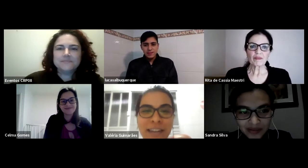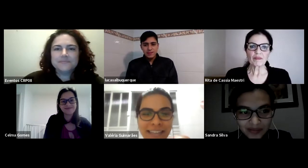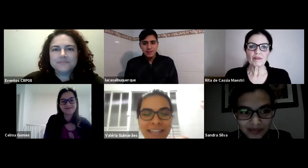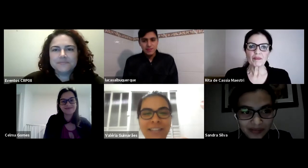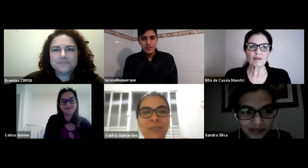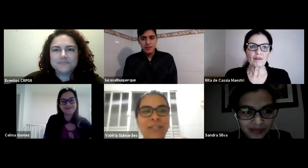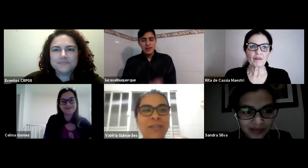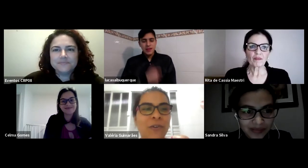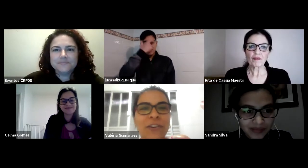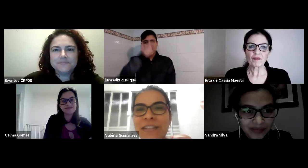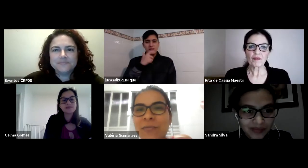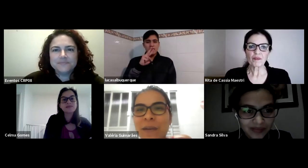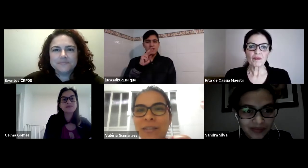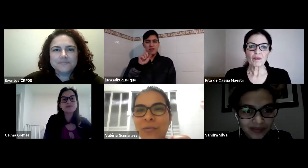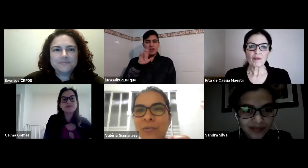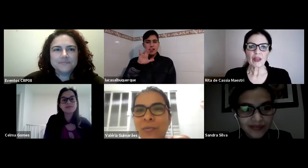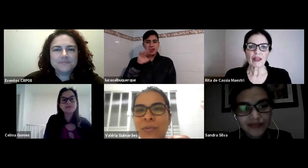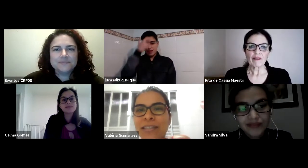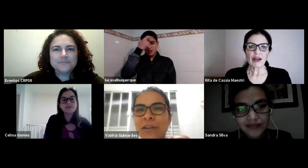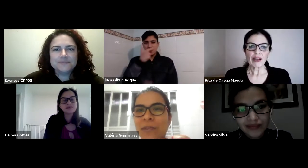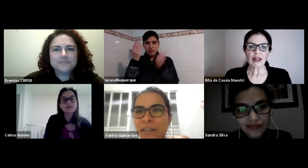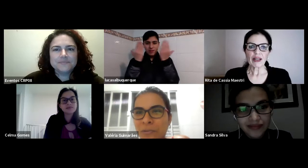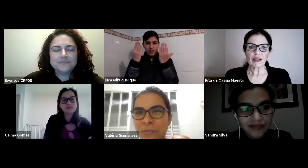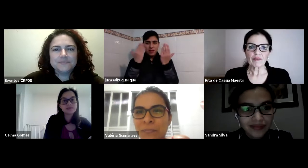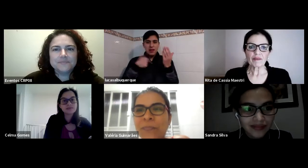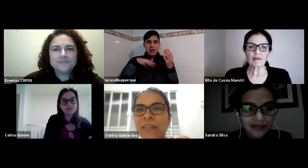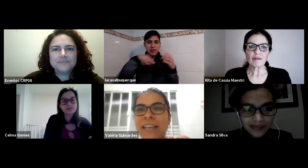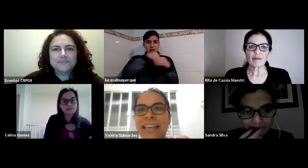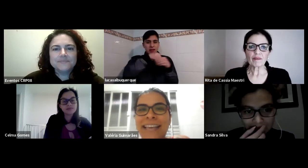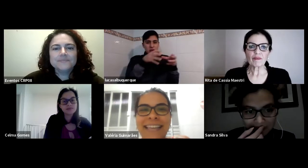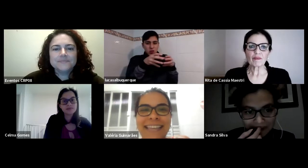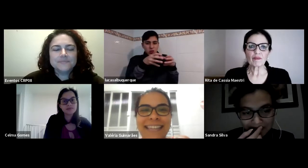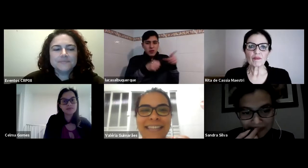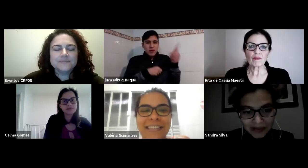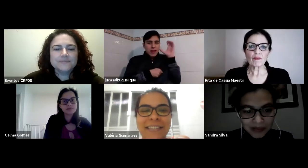Eu sou Valéria, né, sou psicóloga, faço parte do grupo que Selma criou.